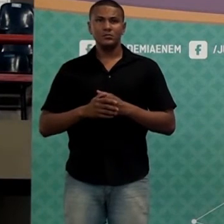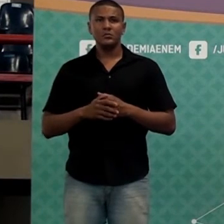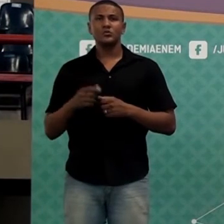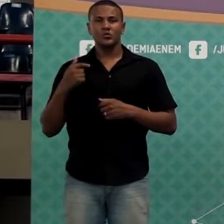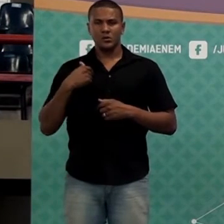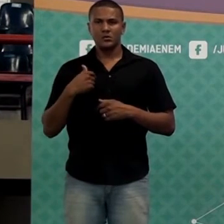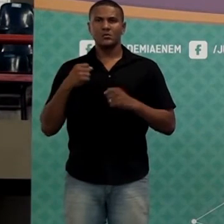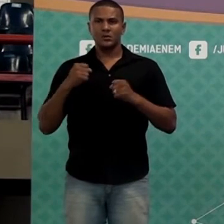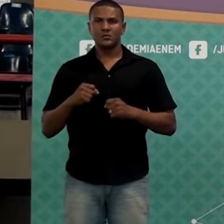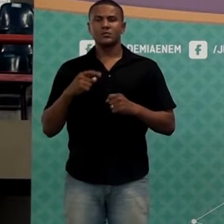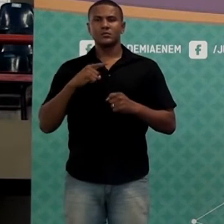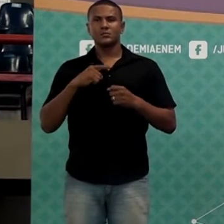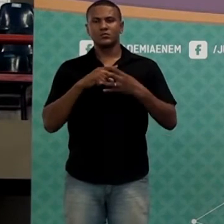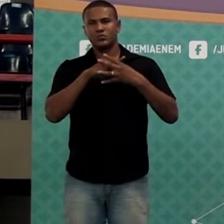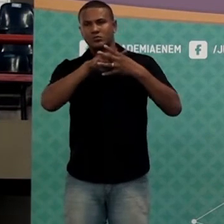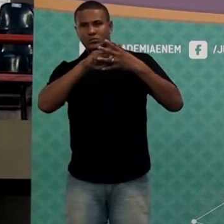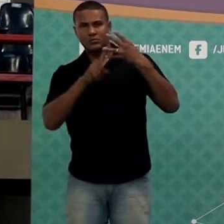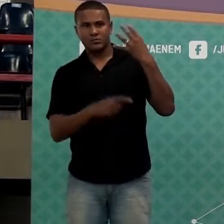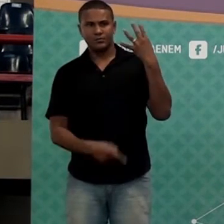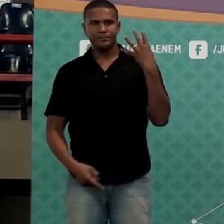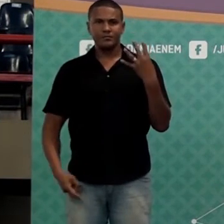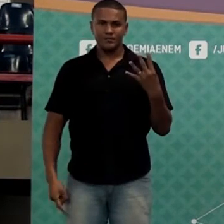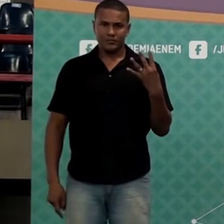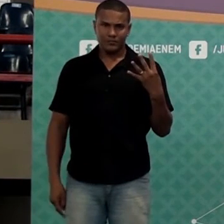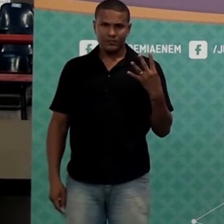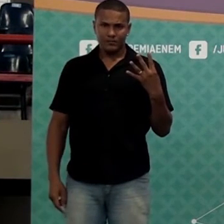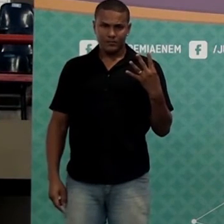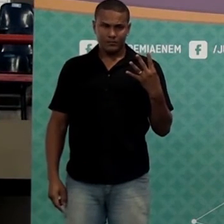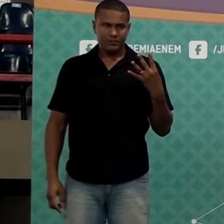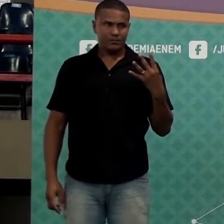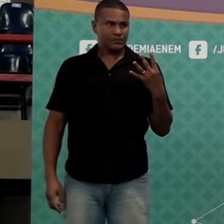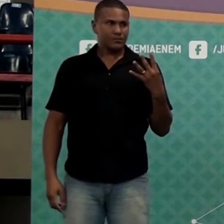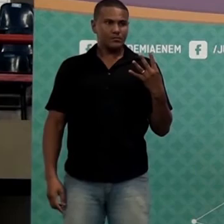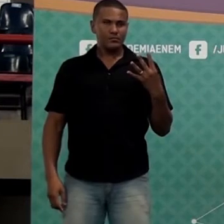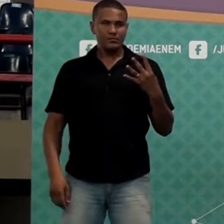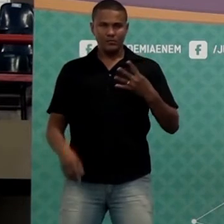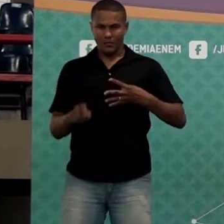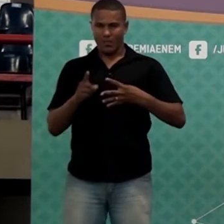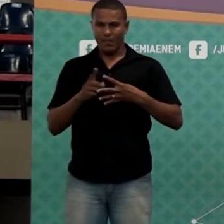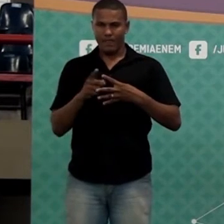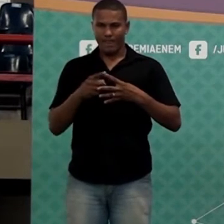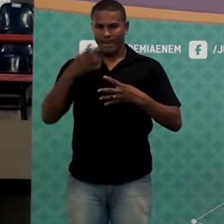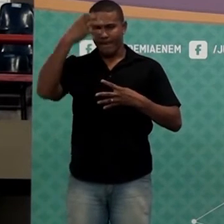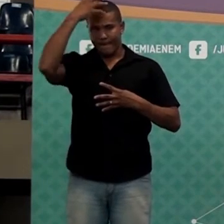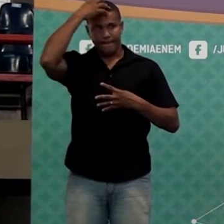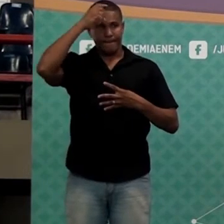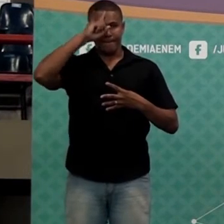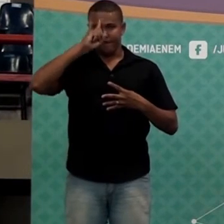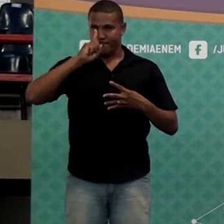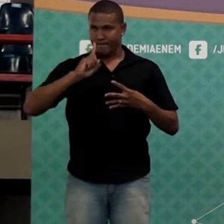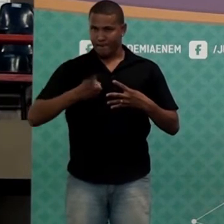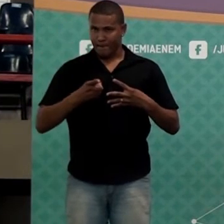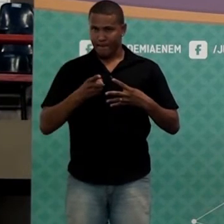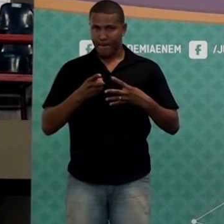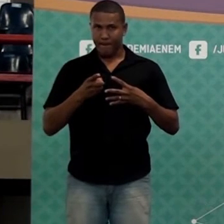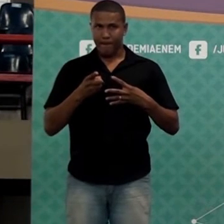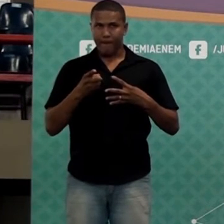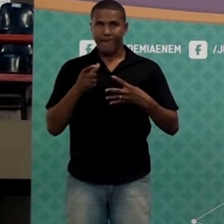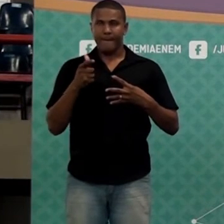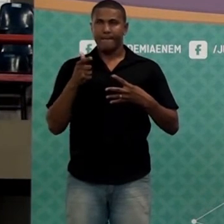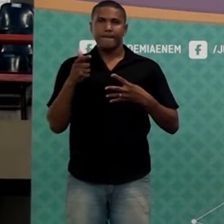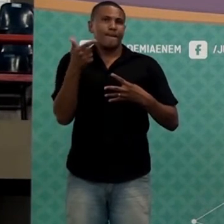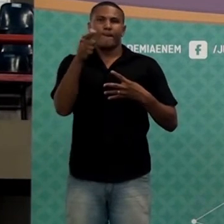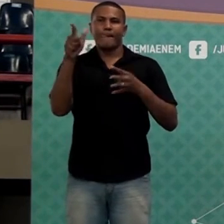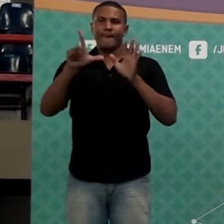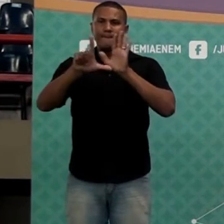podemos ter 4 monarquias, tá bom? Nós podemos ter a monarquia que ela não tem um regime de